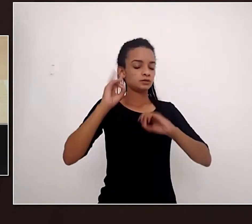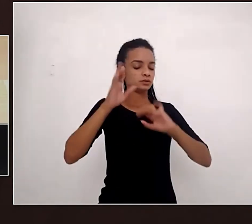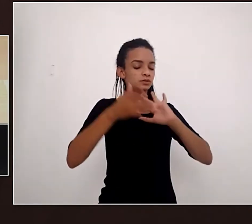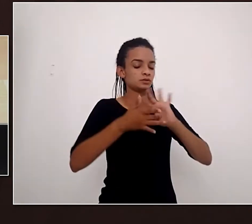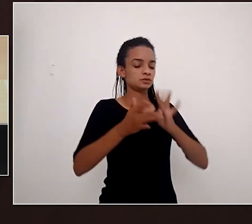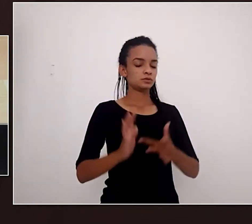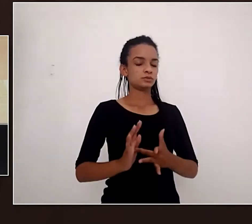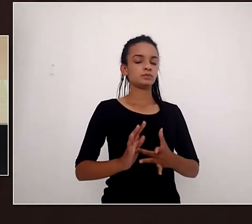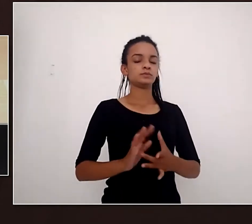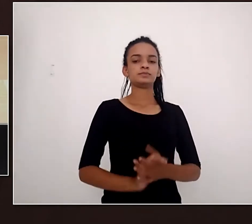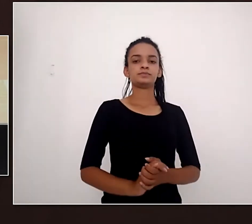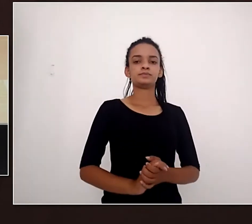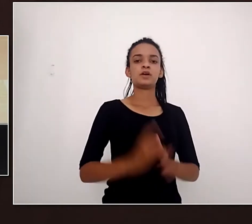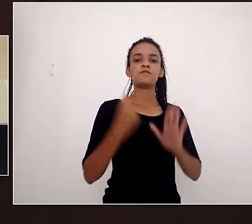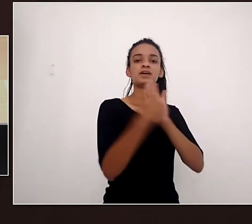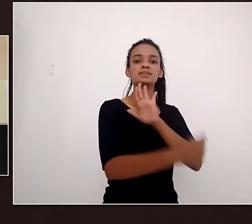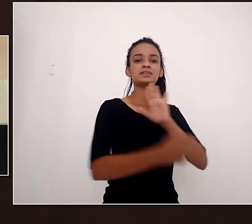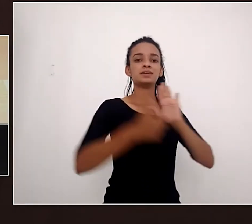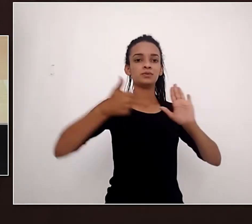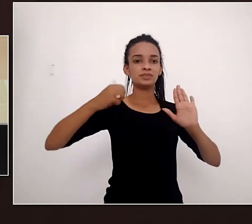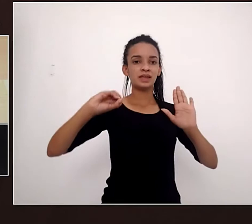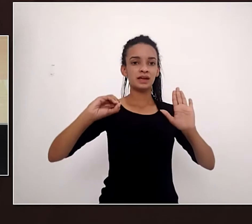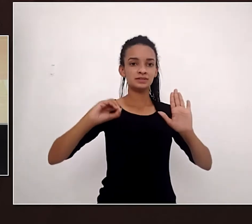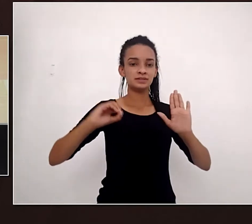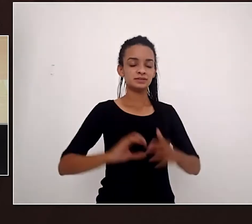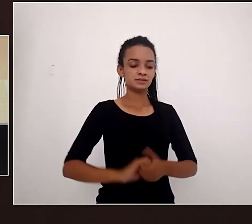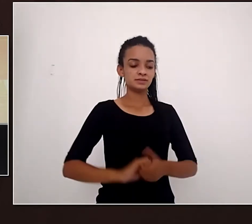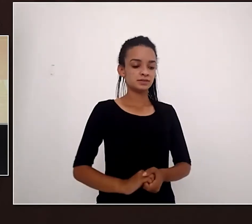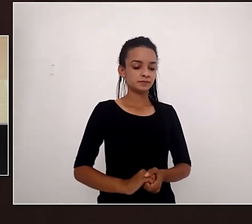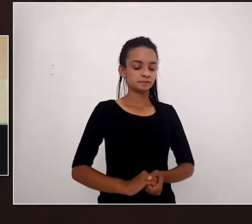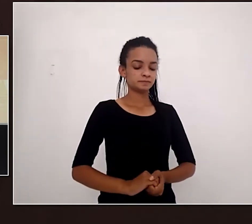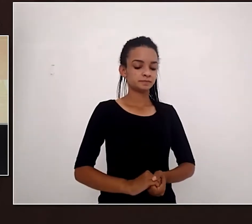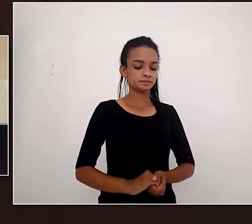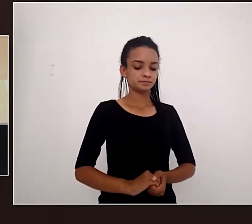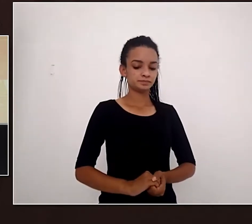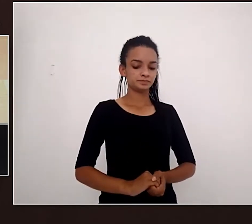1, versículo 10. Versículo 10.